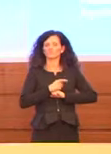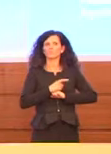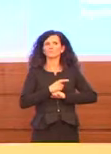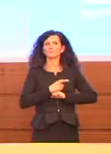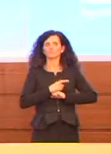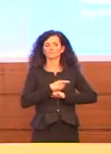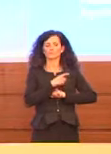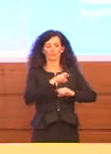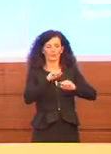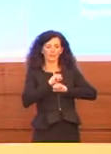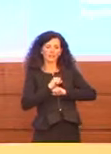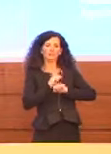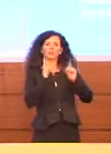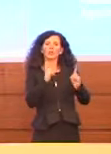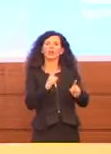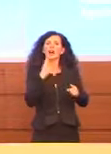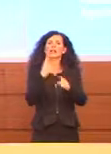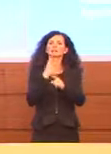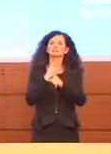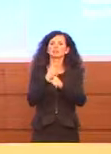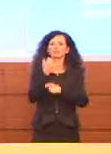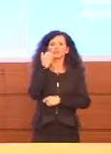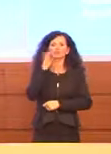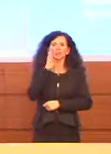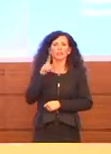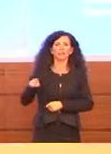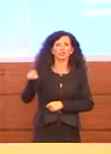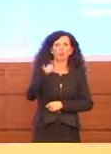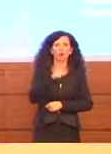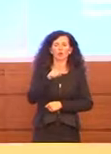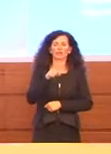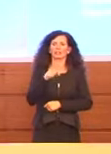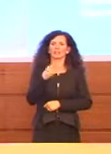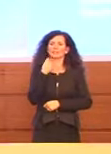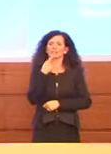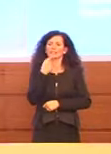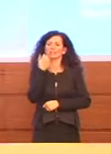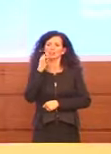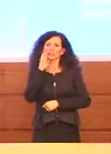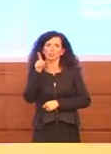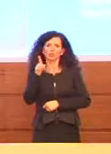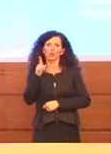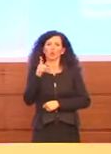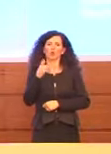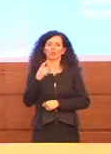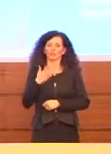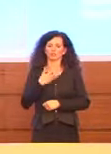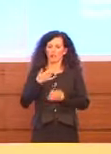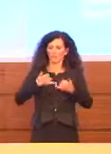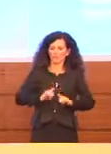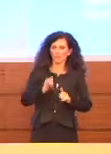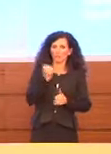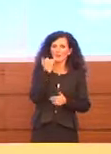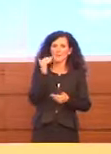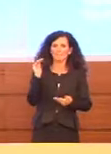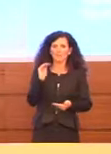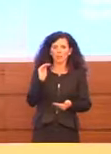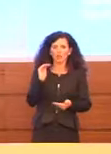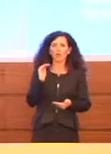di genitori lavoratori con bambini piccoli e magari senza supporto familiare che possa